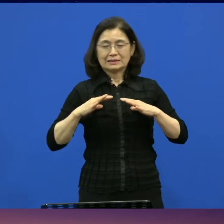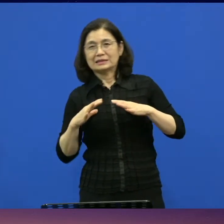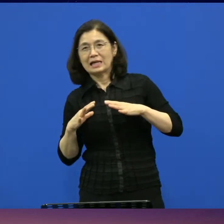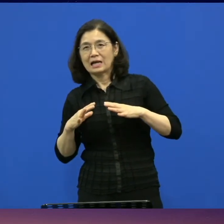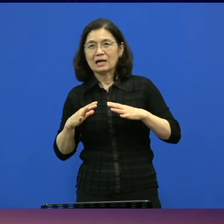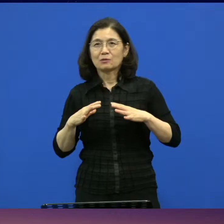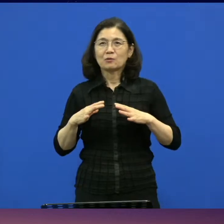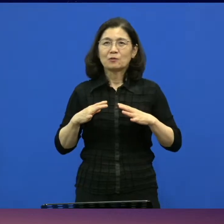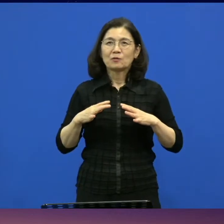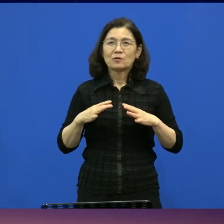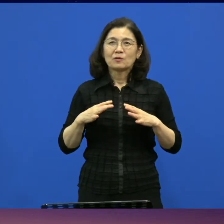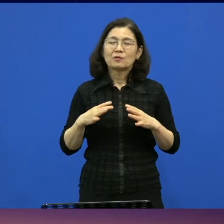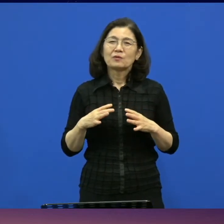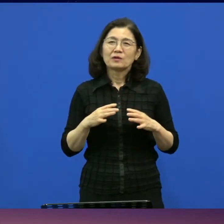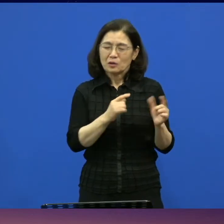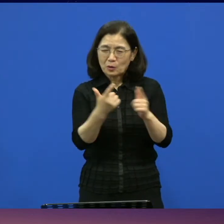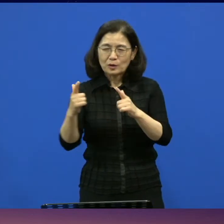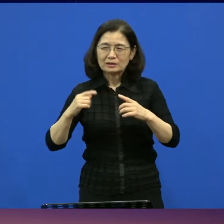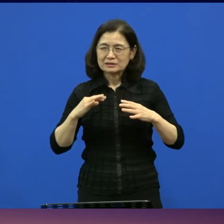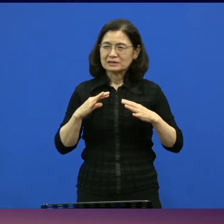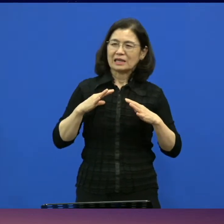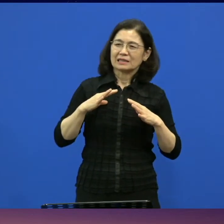아니에요.